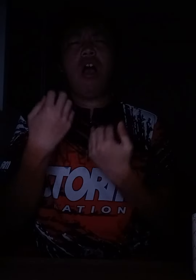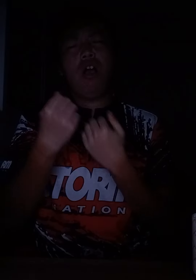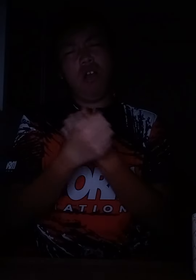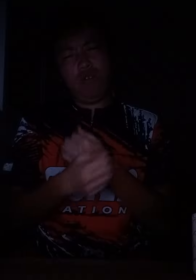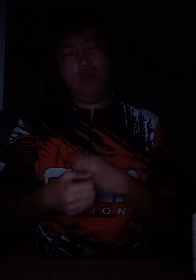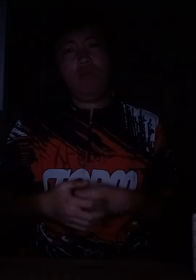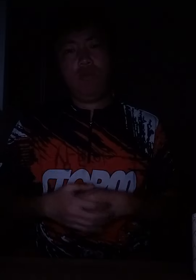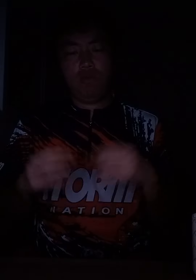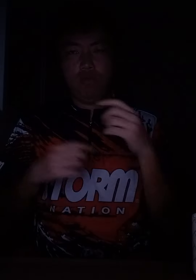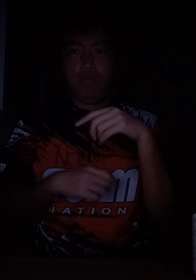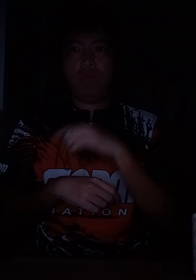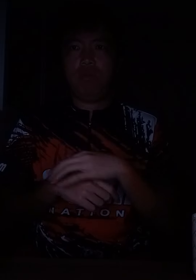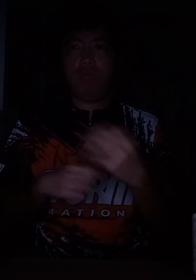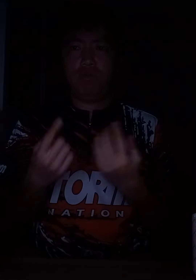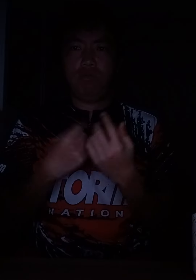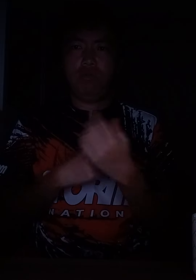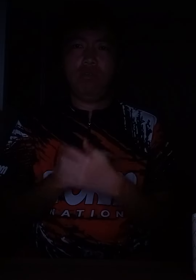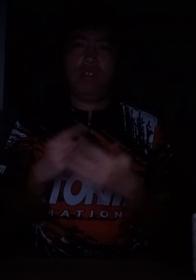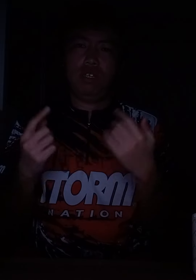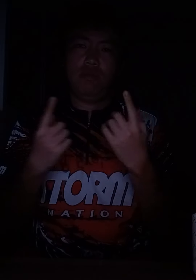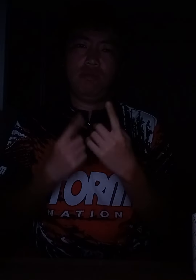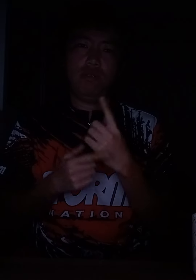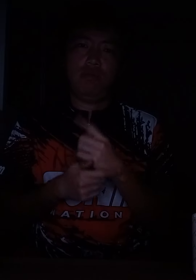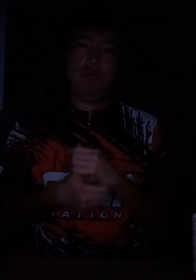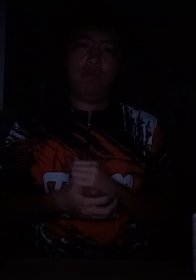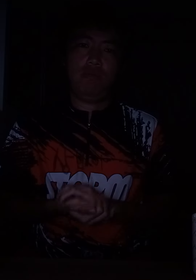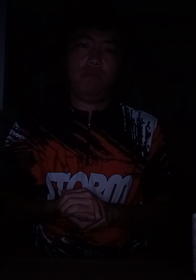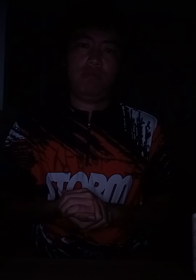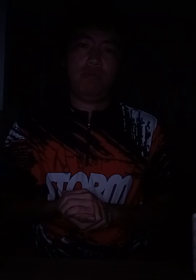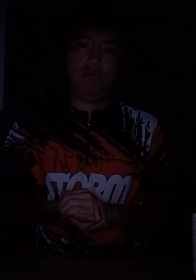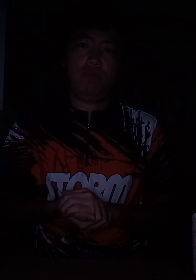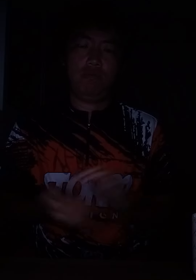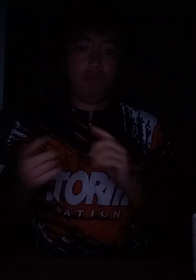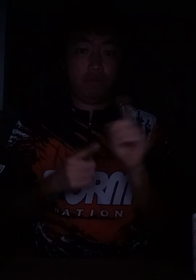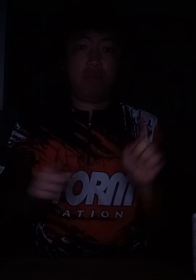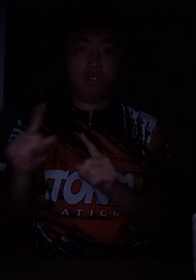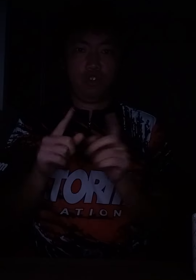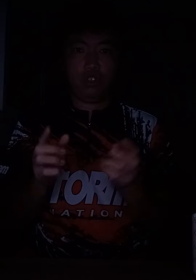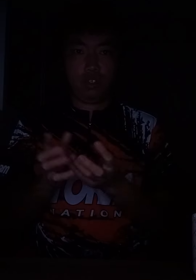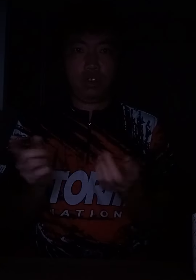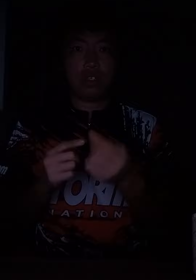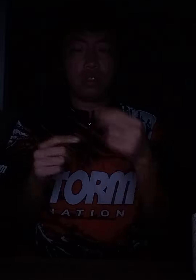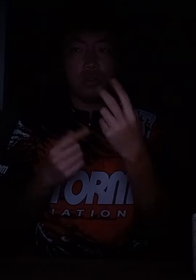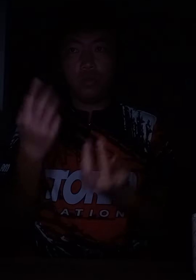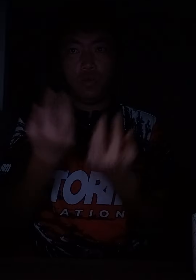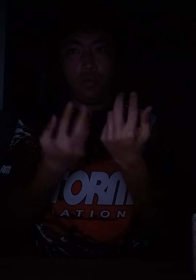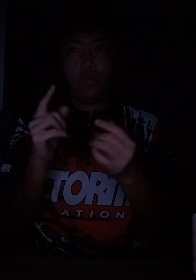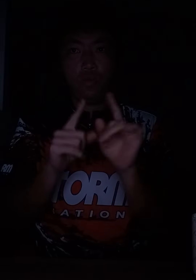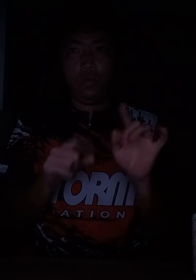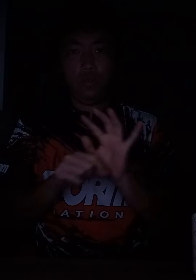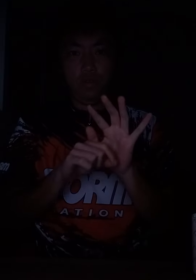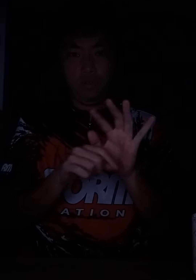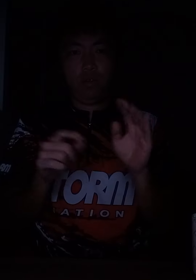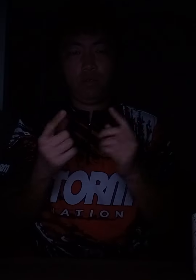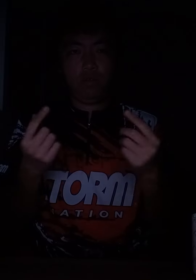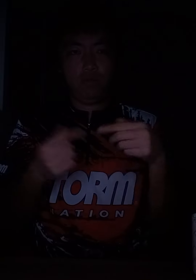소방서 추산 930만 원의 재산 피해가 발생했습니다. 경찰과 소방당국은 정확한 화재 원인을 밝히기 위해 합동 감식에